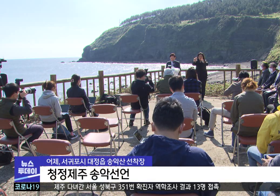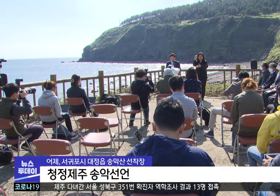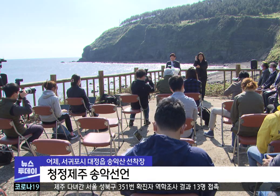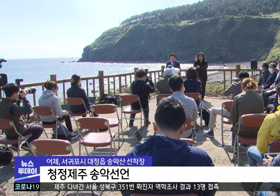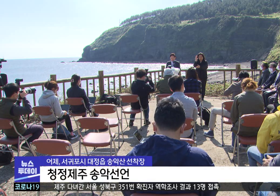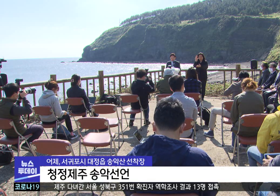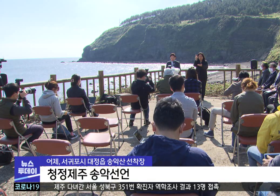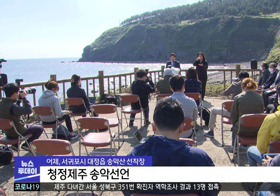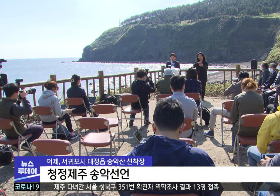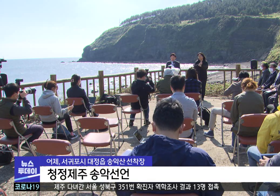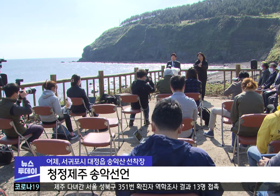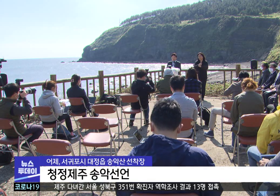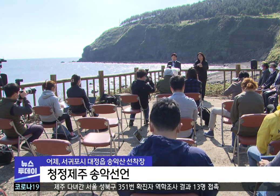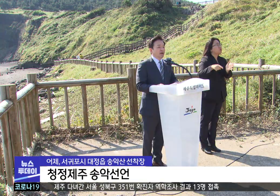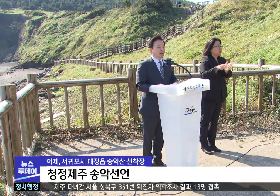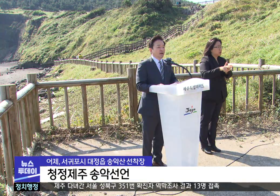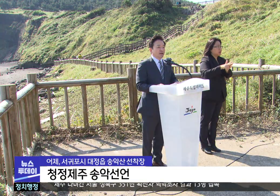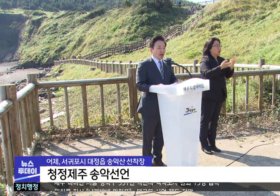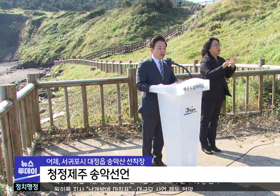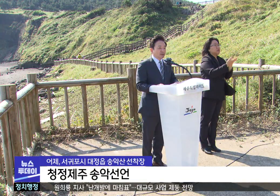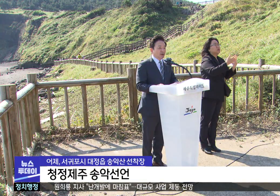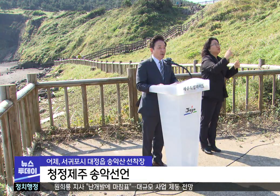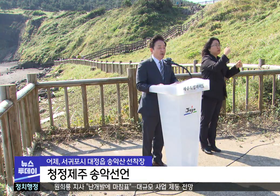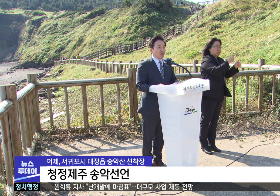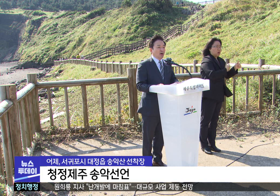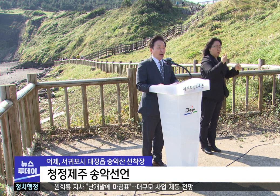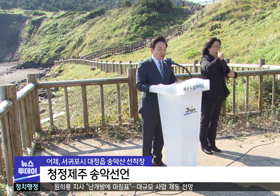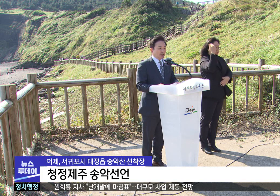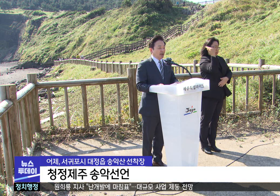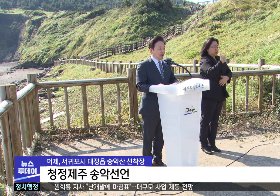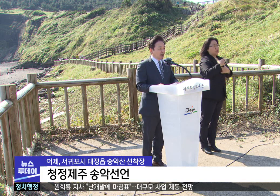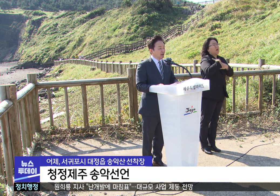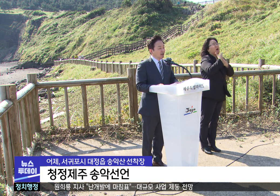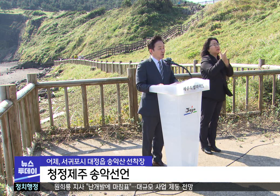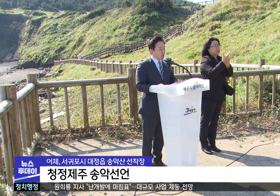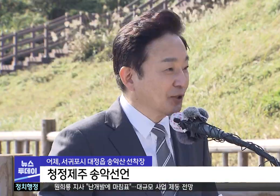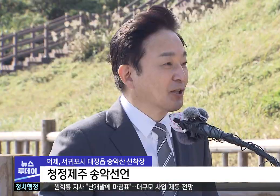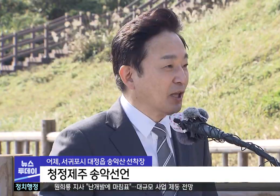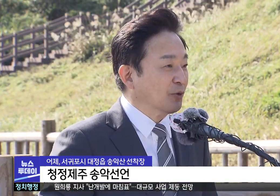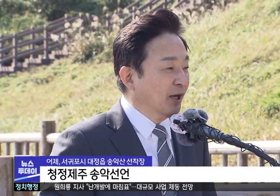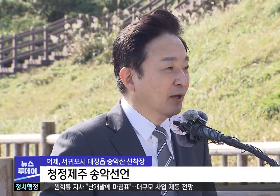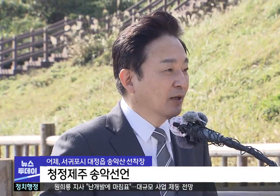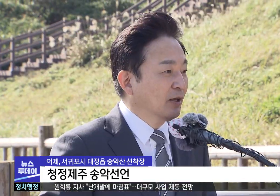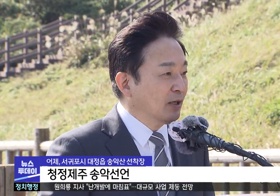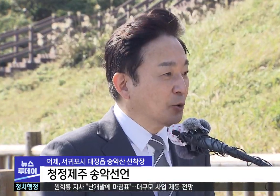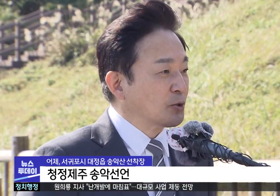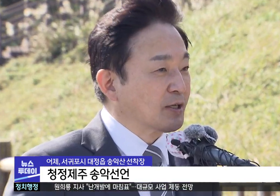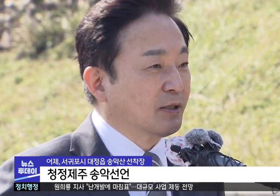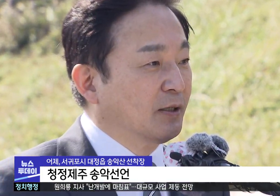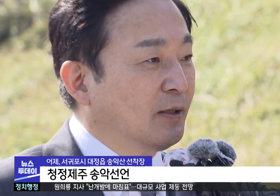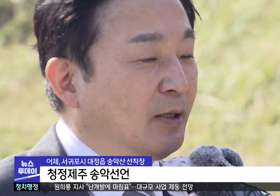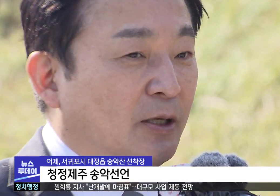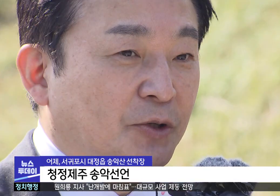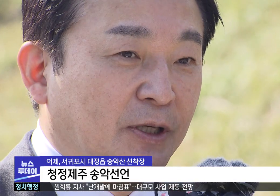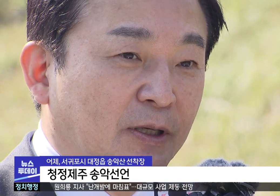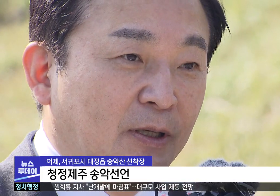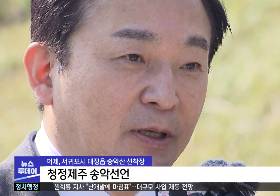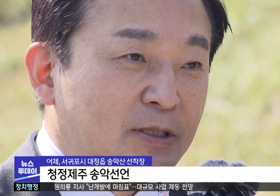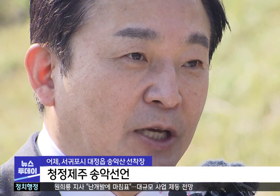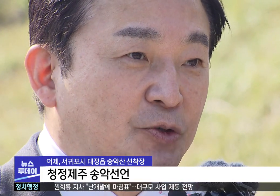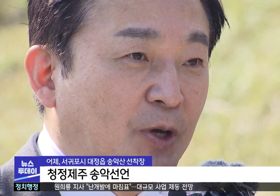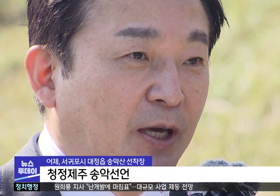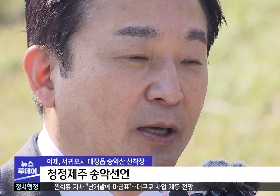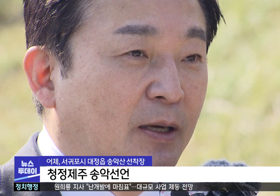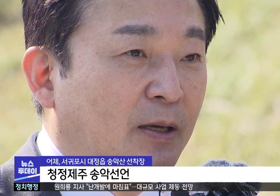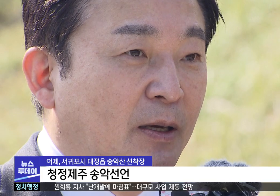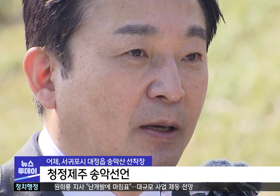경관 사유화 논란이 여전한 현장에서 원희룡 지사가 도민들이 지켜보는 가운데 휴일 기자회견을 열었습니다.